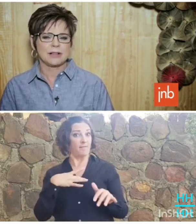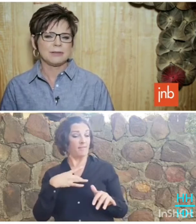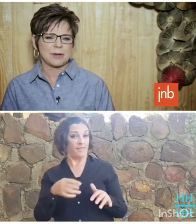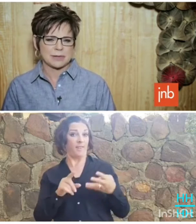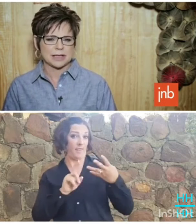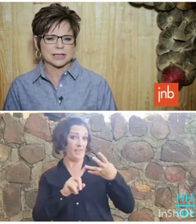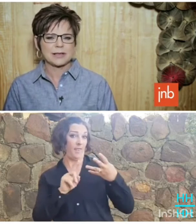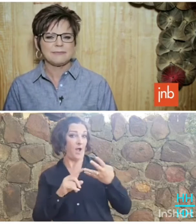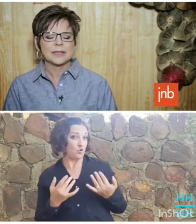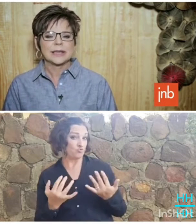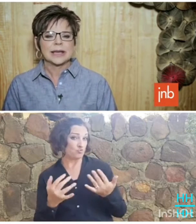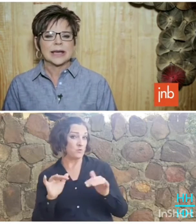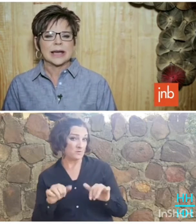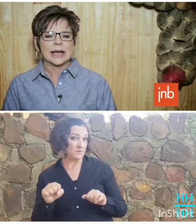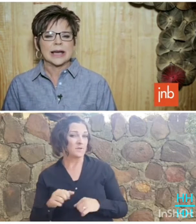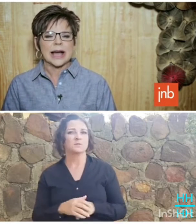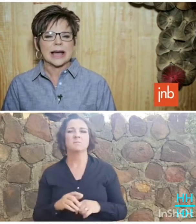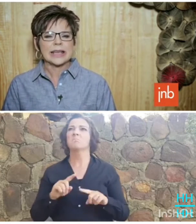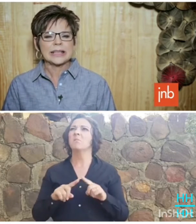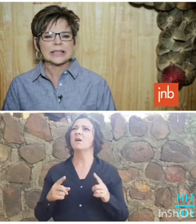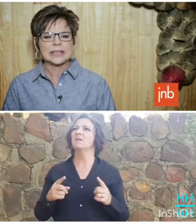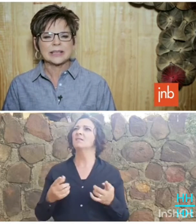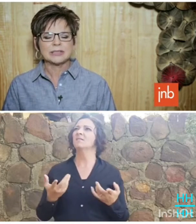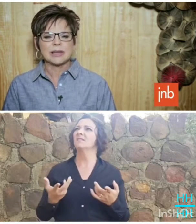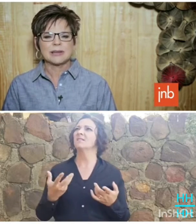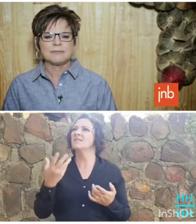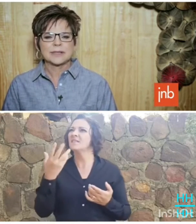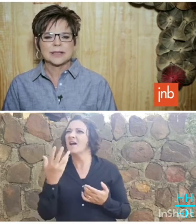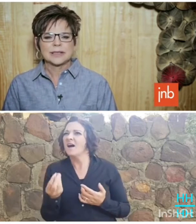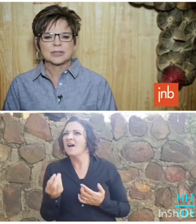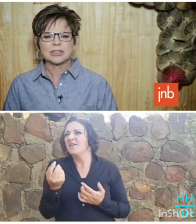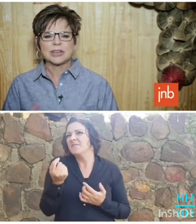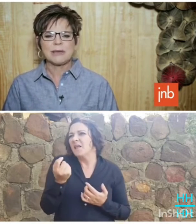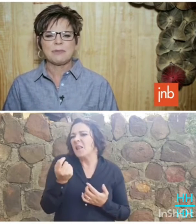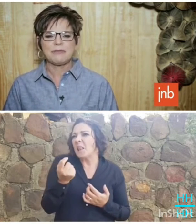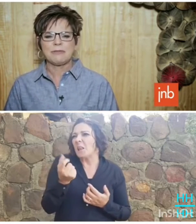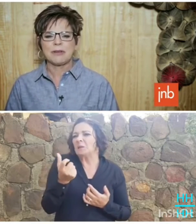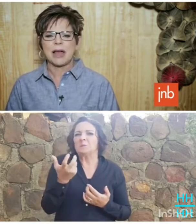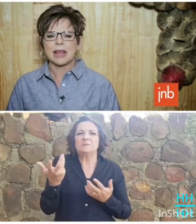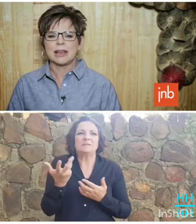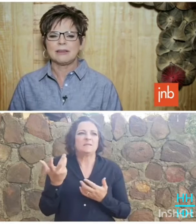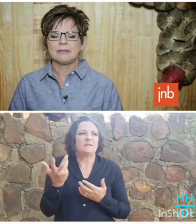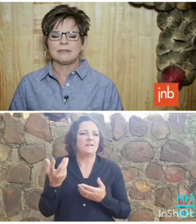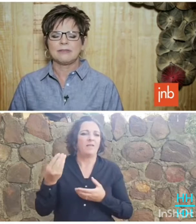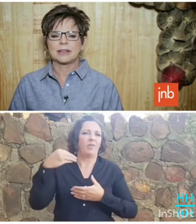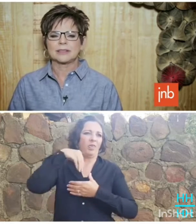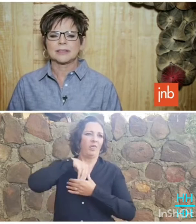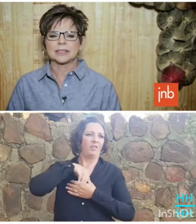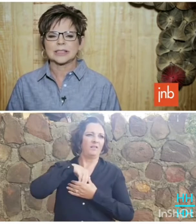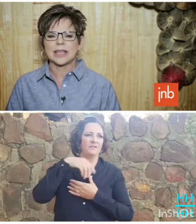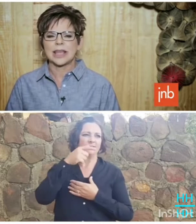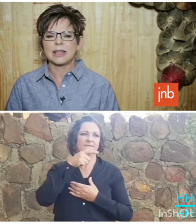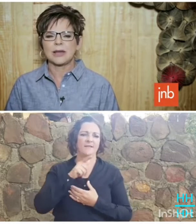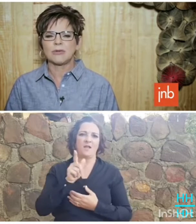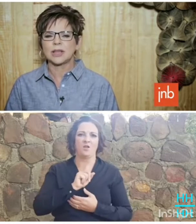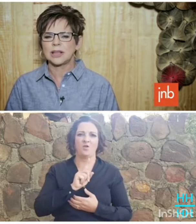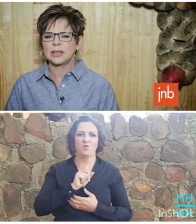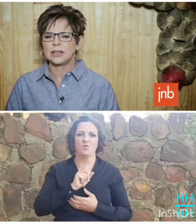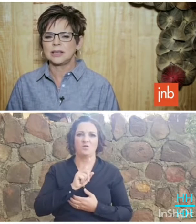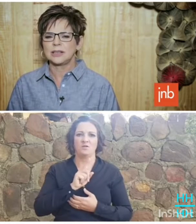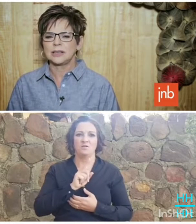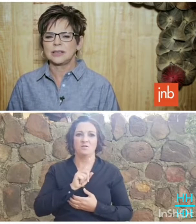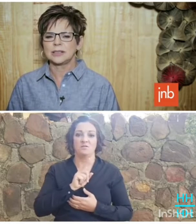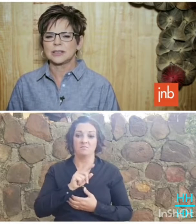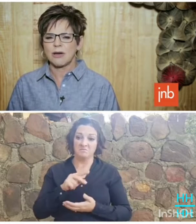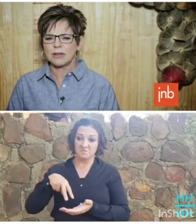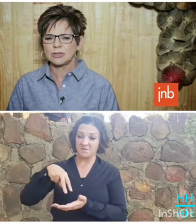baie gewild by mense. Hulle het natuurlijk so so streepie aan hulle wat sê, ons gaan